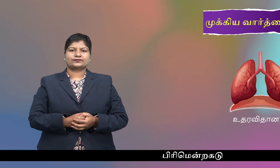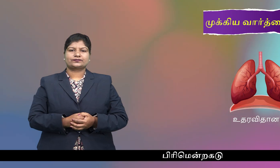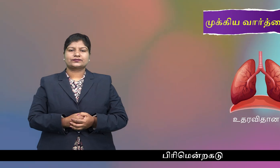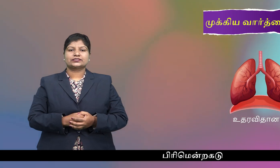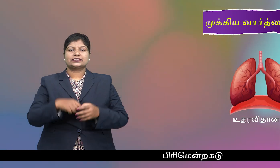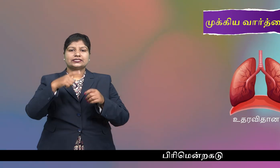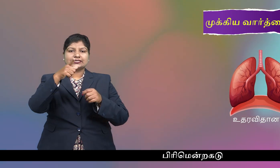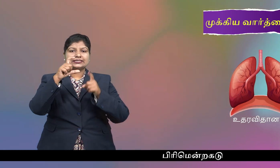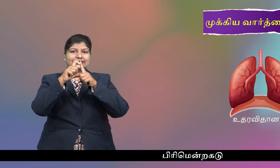பிரிமென் ராகடு.